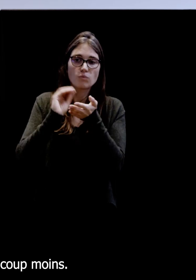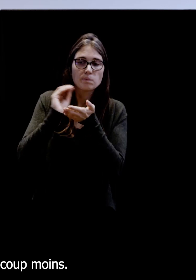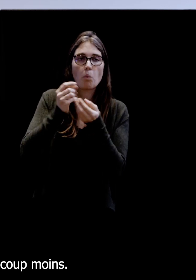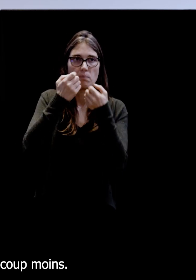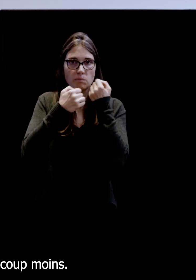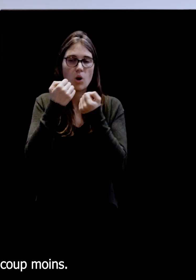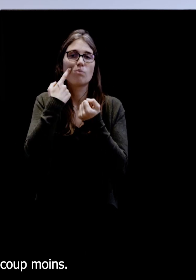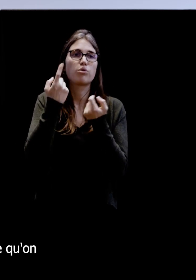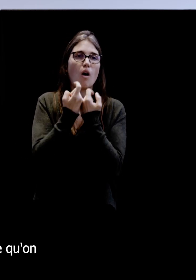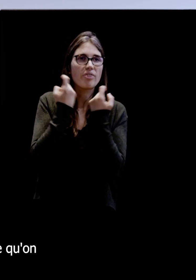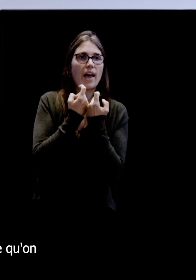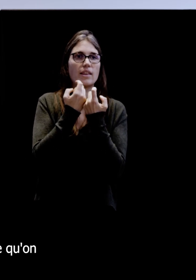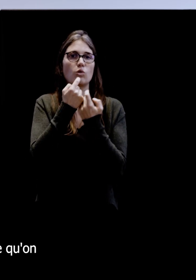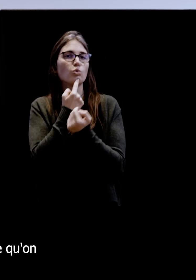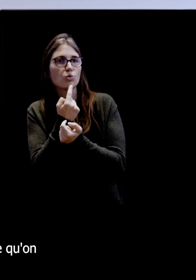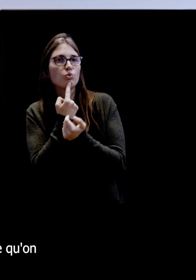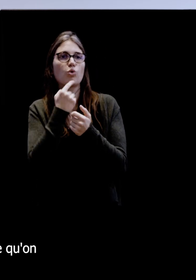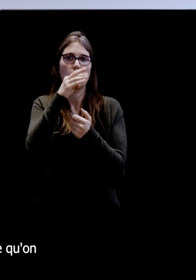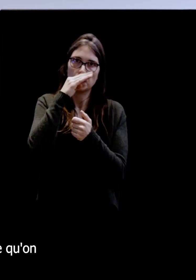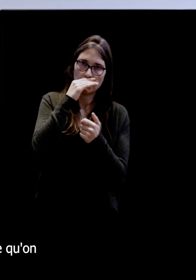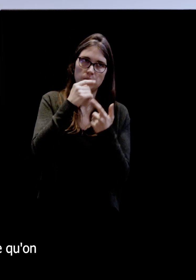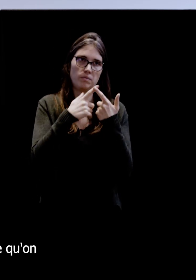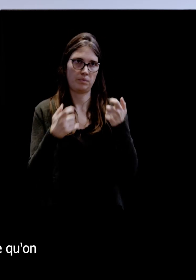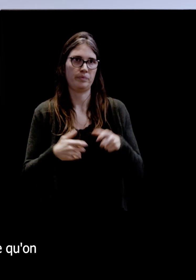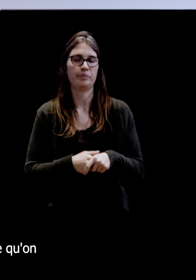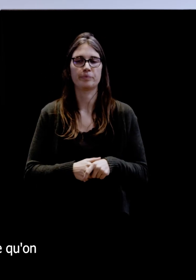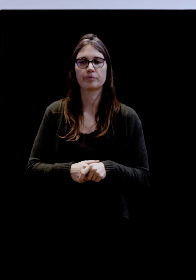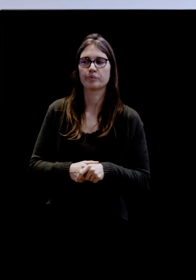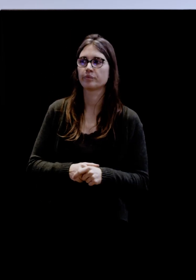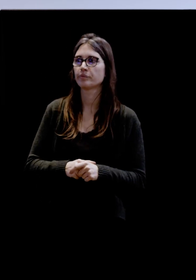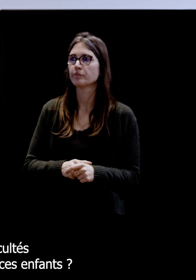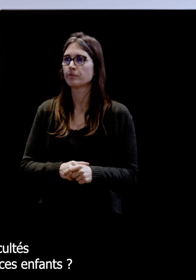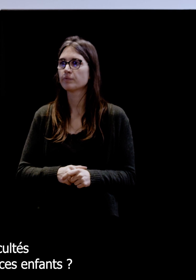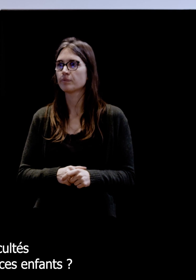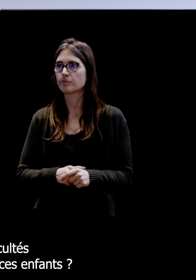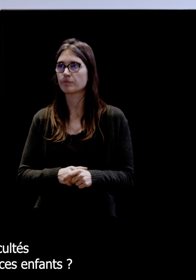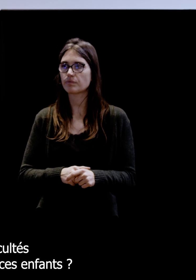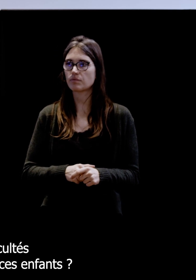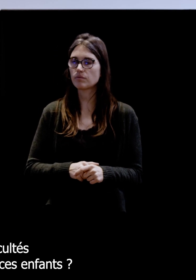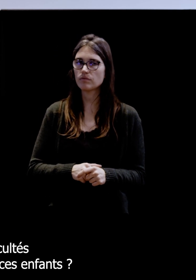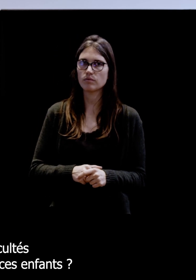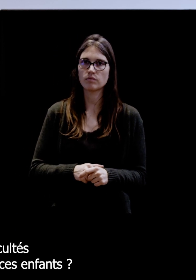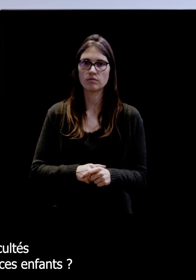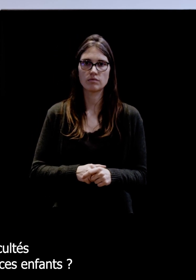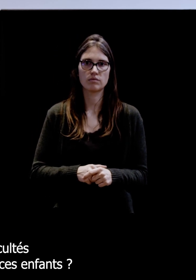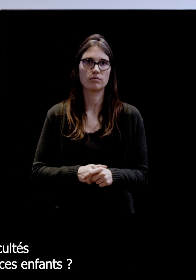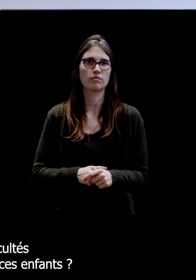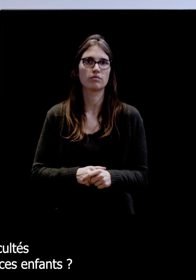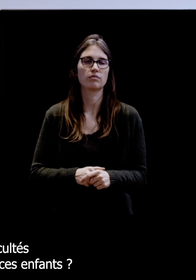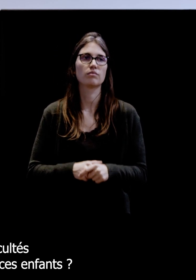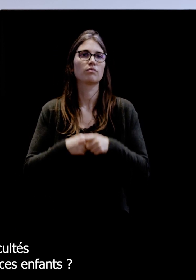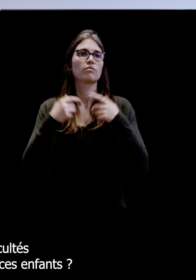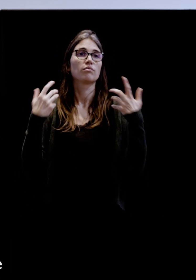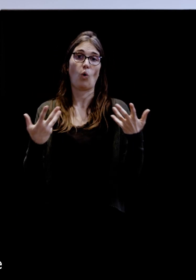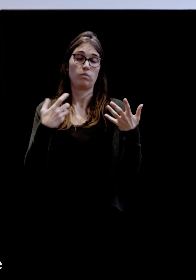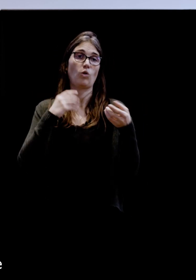olfactive par le nez ou beaucoup moins. Alors, comment est-ce qu'on s'est aperçu qu'il y avait difficultés et déficit olfactif